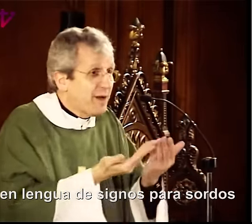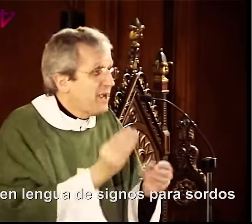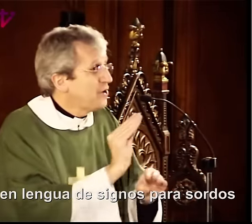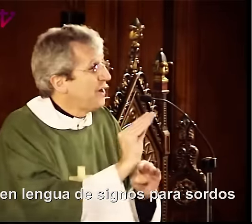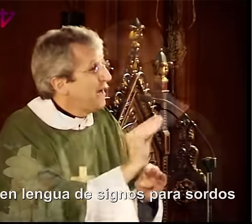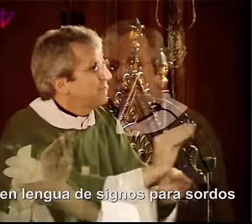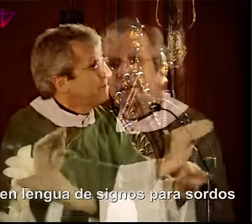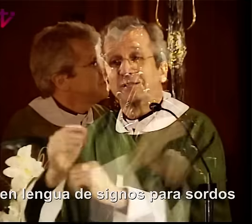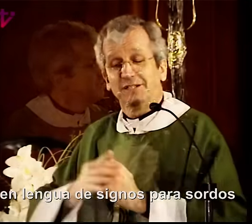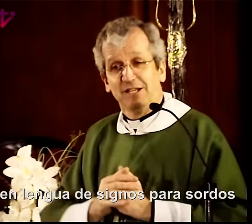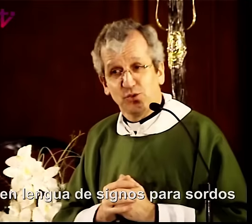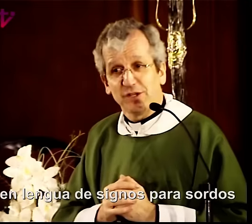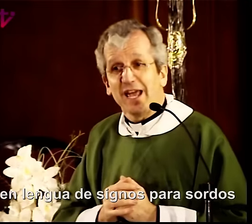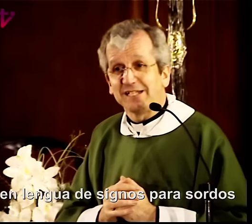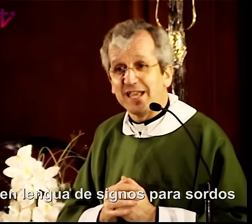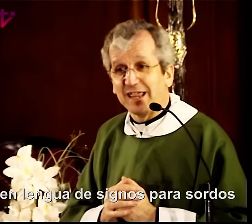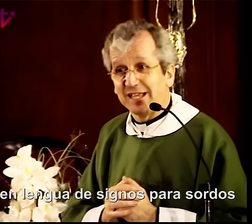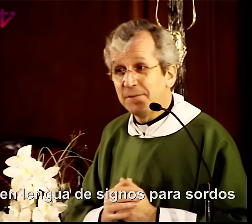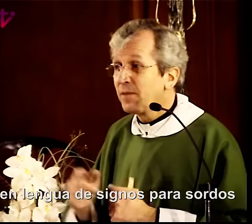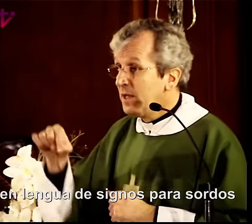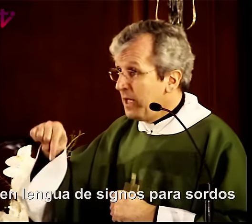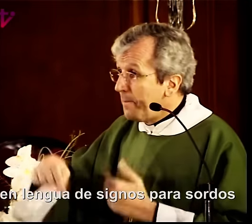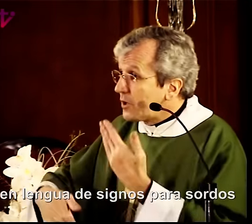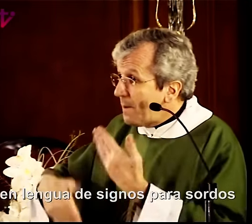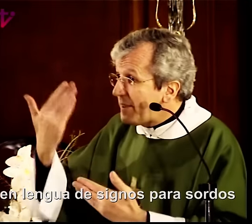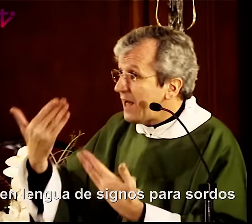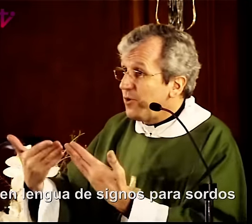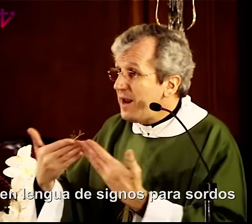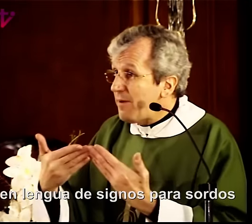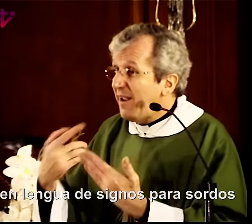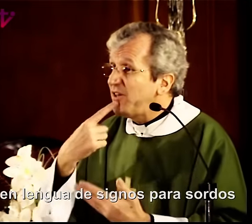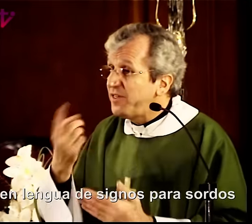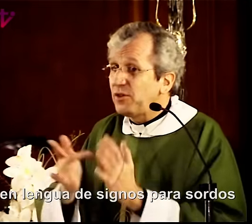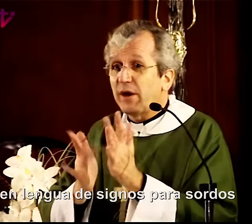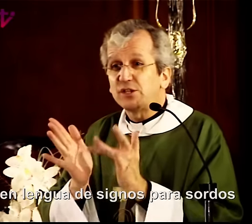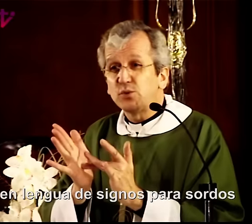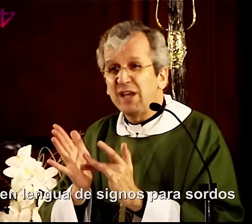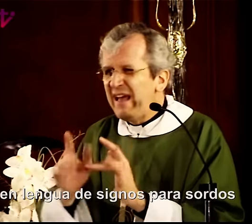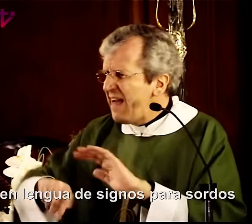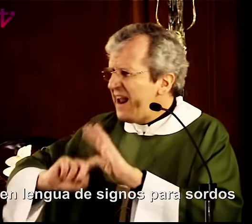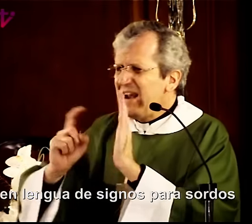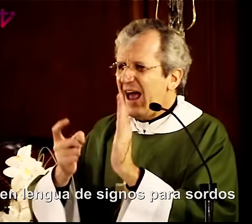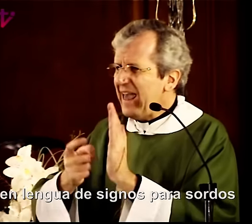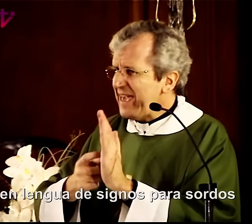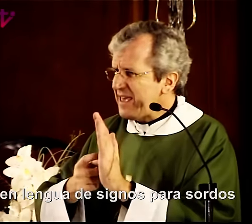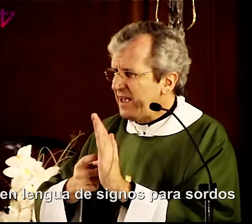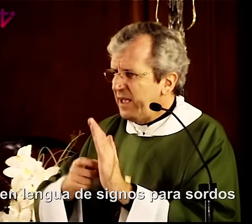evangelio, a través de sus enseñanzas. Por eso ha empezado el evangelio diciendo Jesús, la ley,